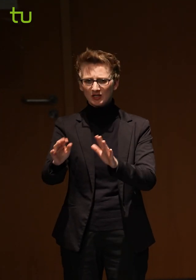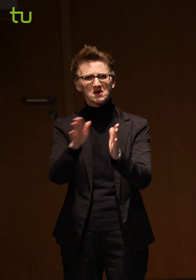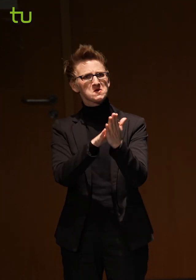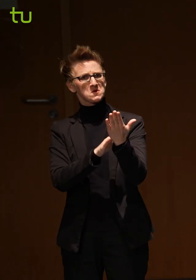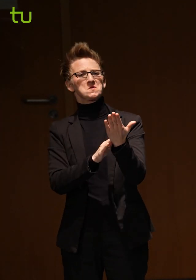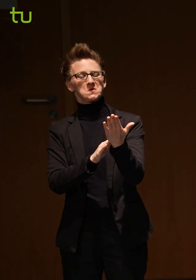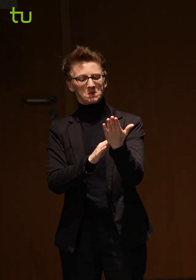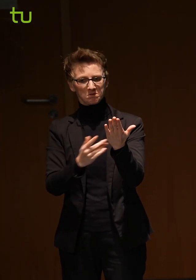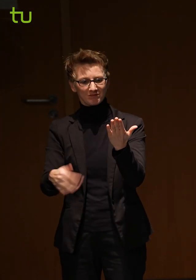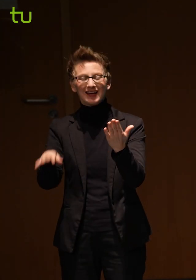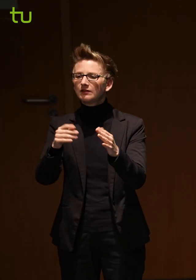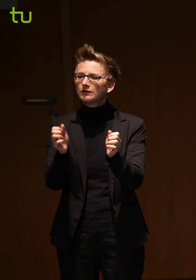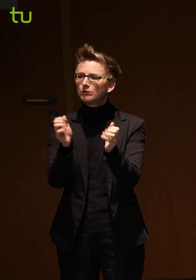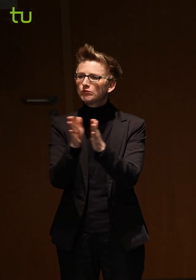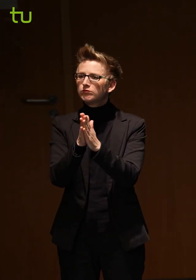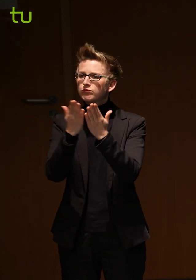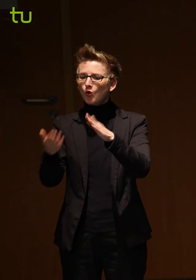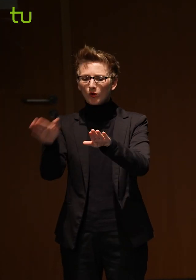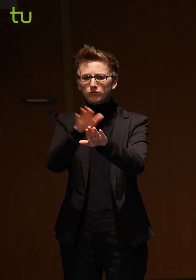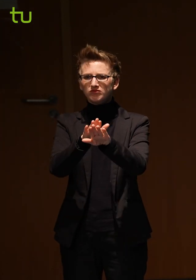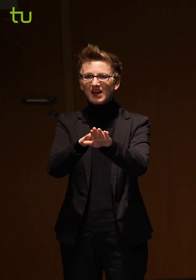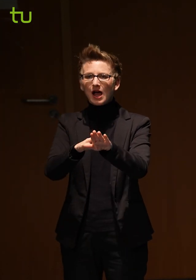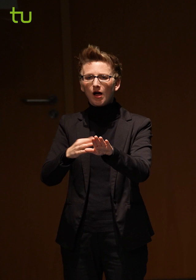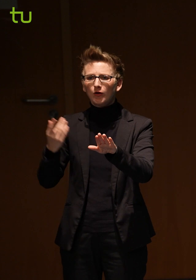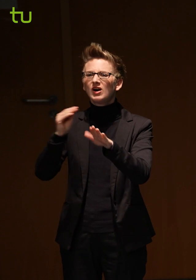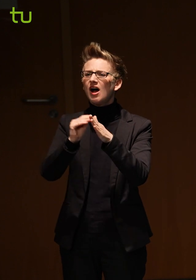Einem Titelblatt ohne Autorennamen,